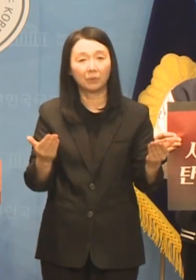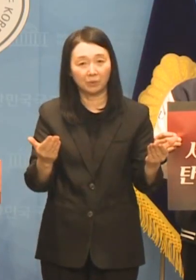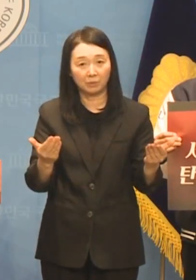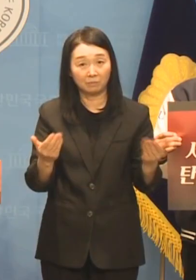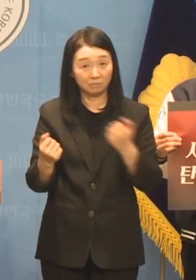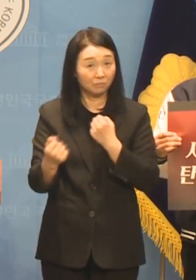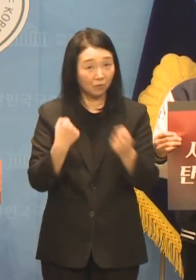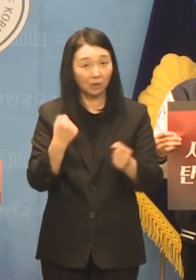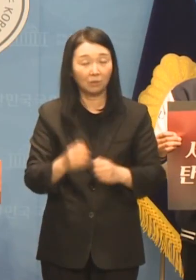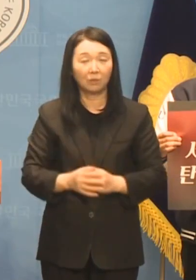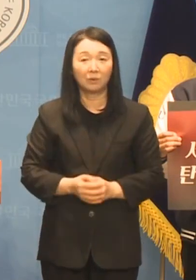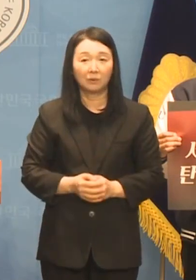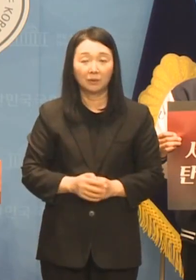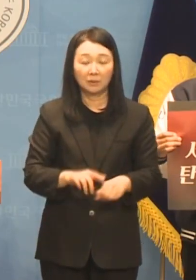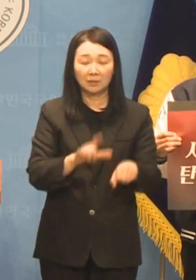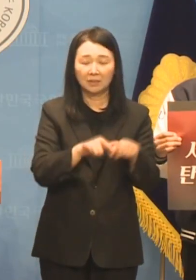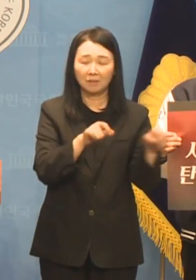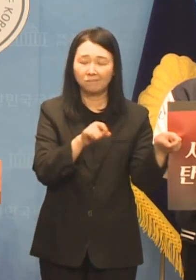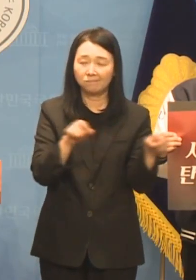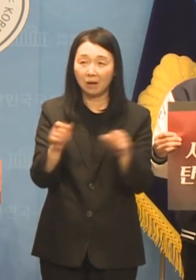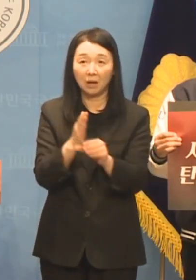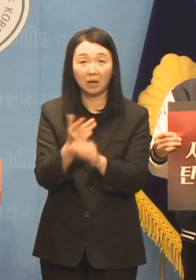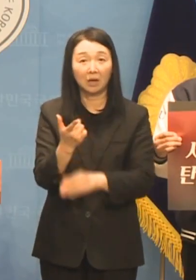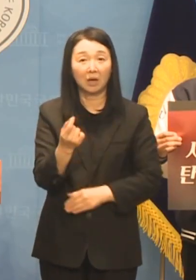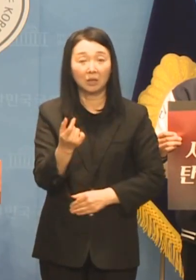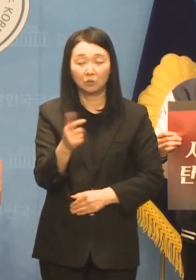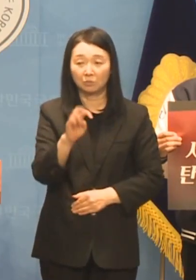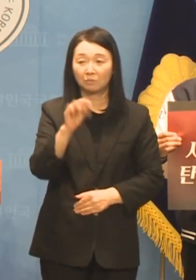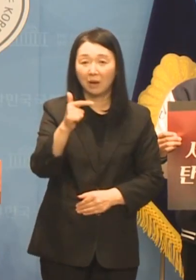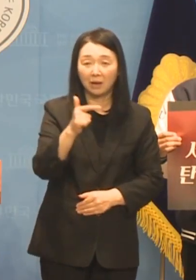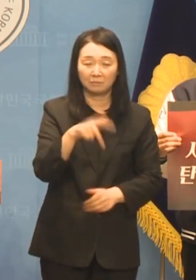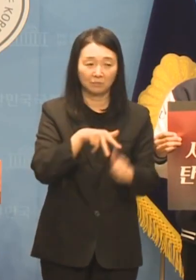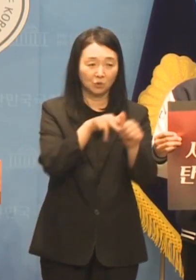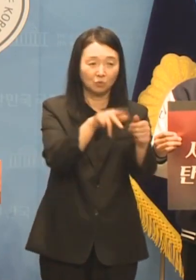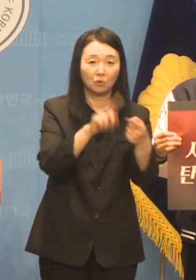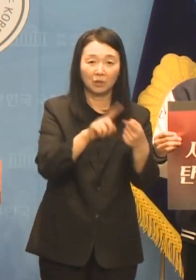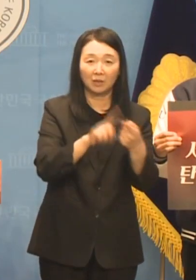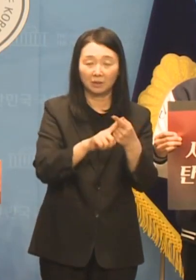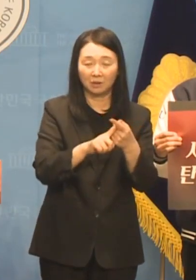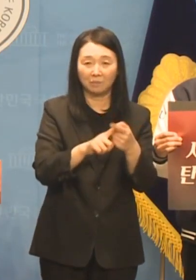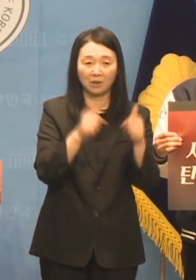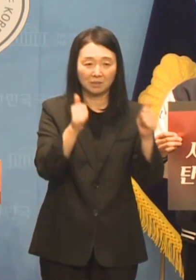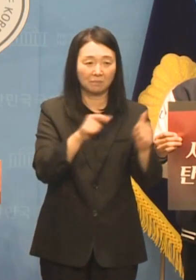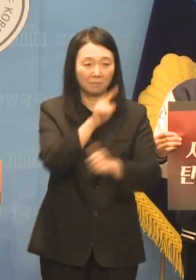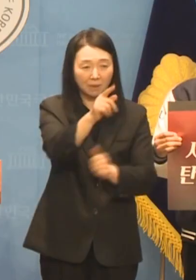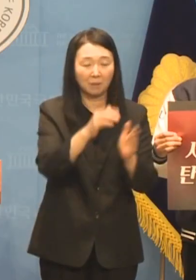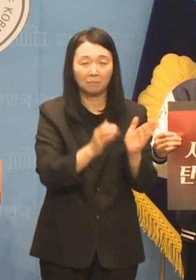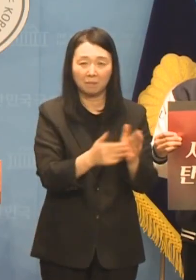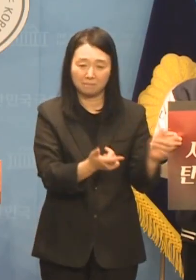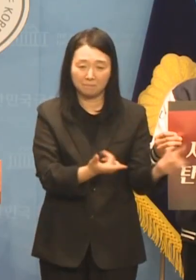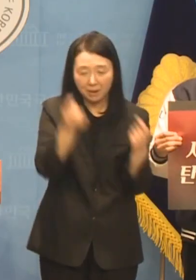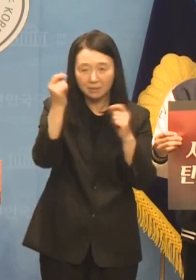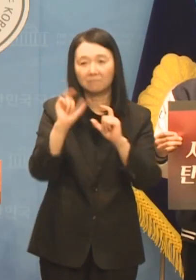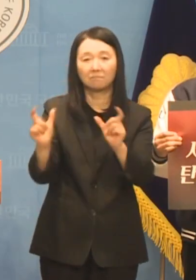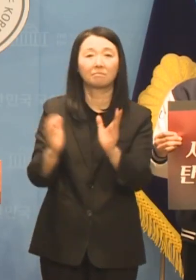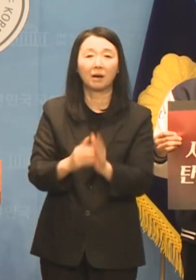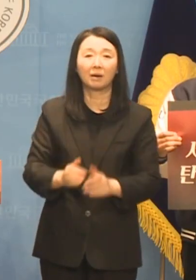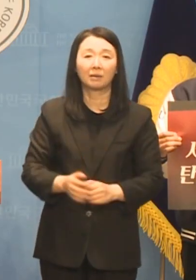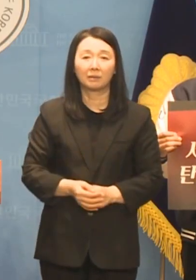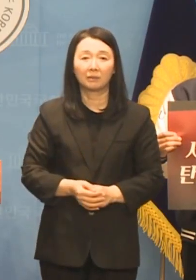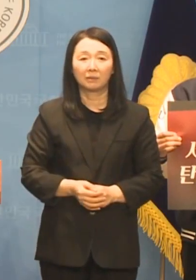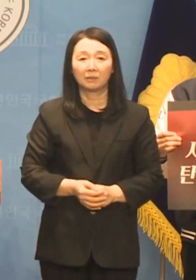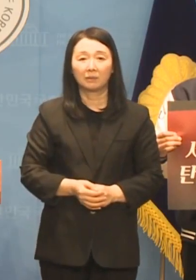사안임에도 불구하고 시간을 끌고 있으면서 마은혁 후보 임명에 대한 권한쟁의는 너무나도 신속하게